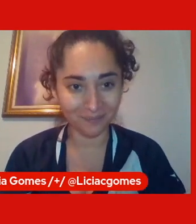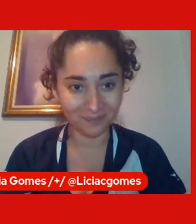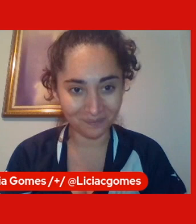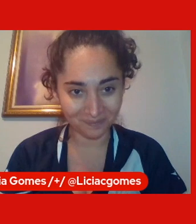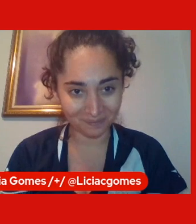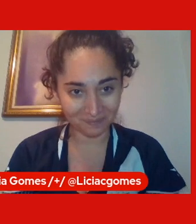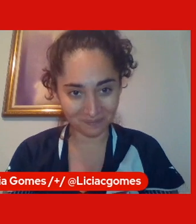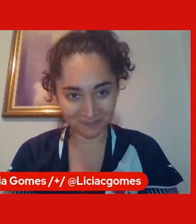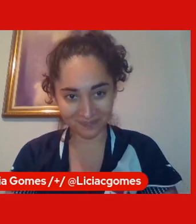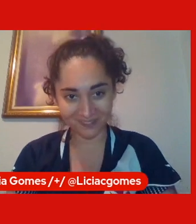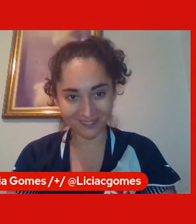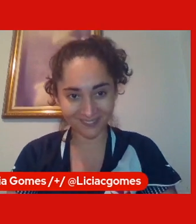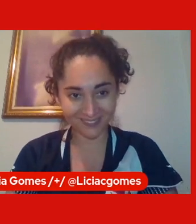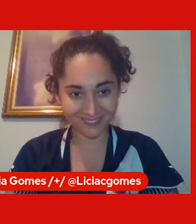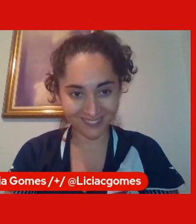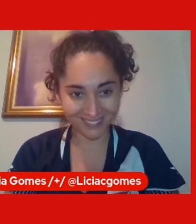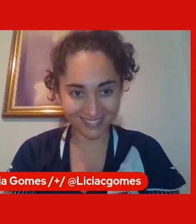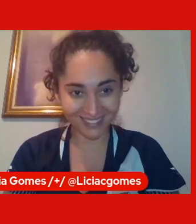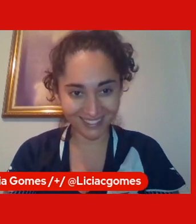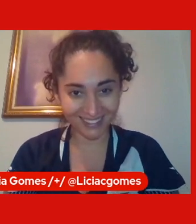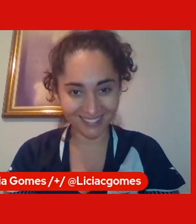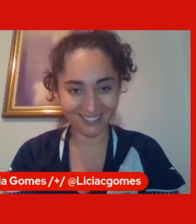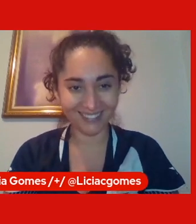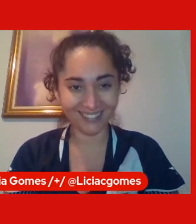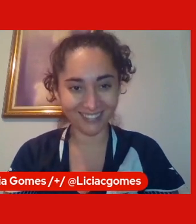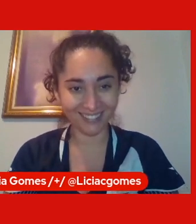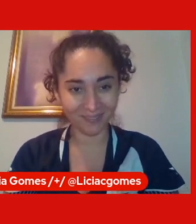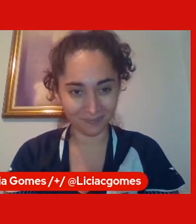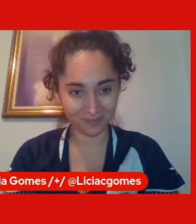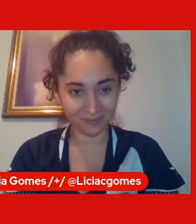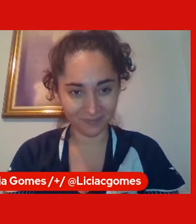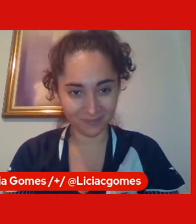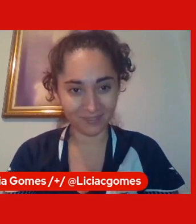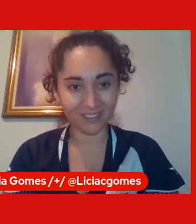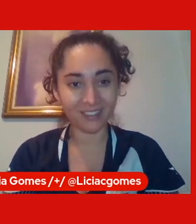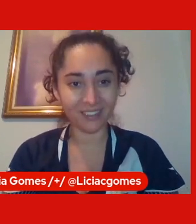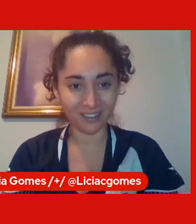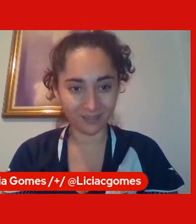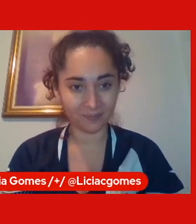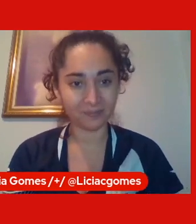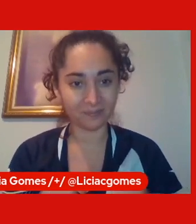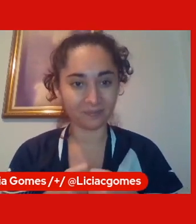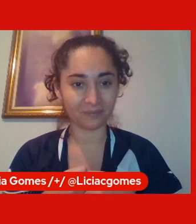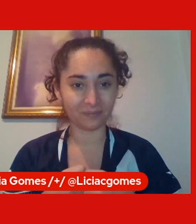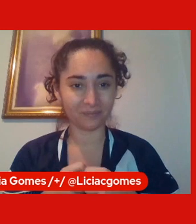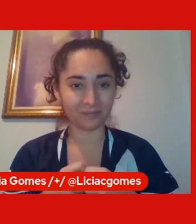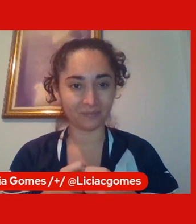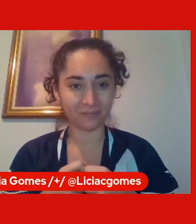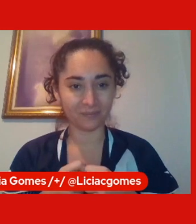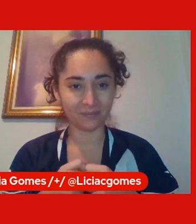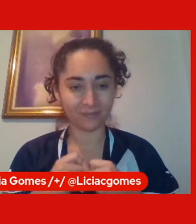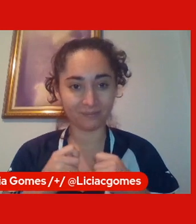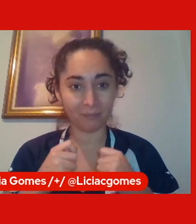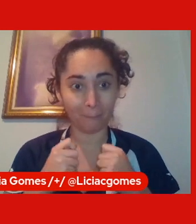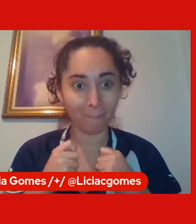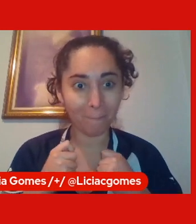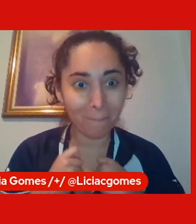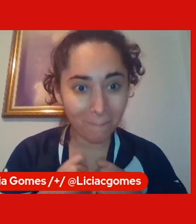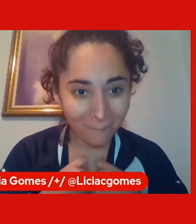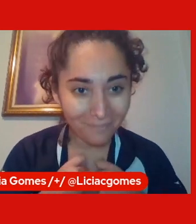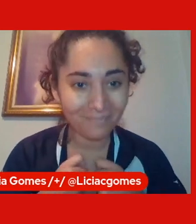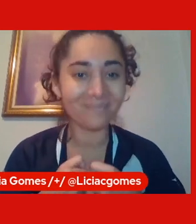surda. Tá, então vamos lá. Saudações, tá? Saudações.